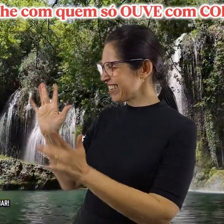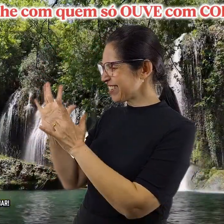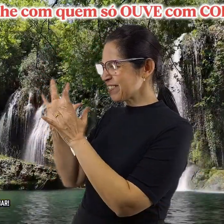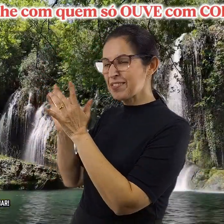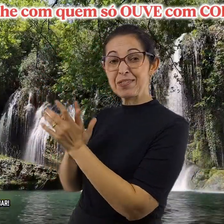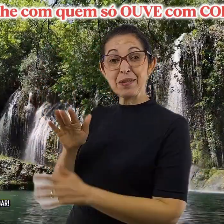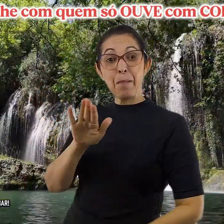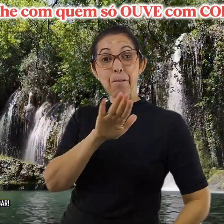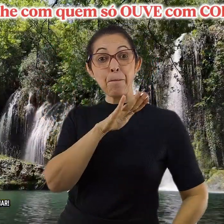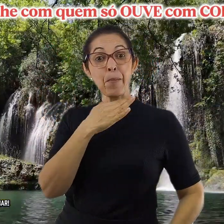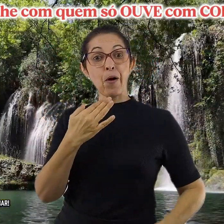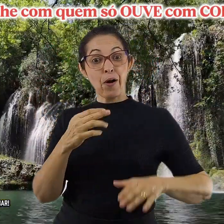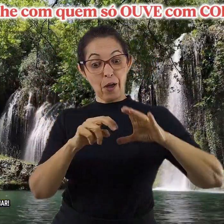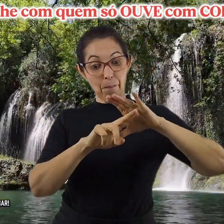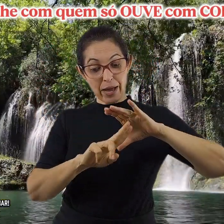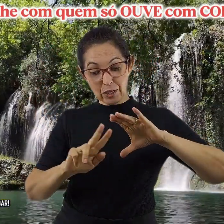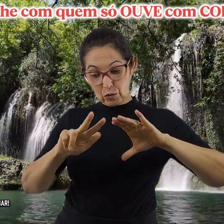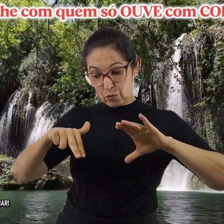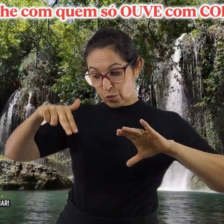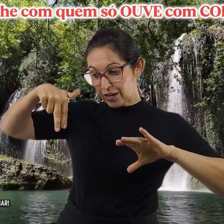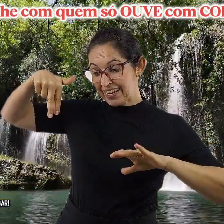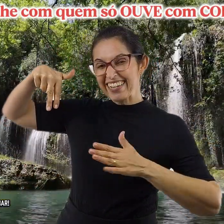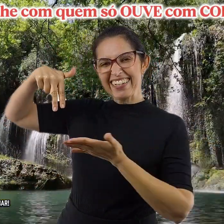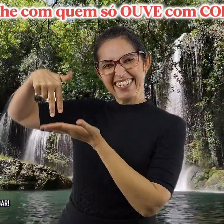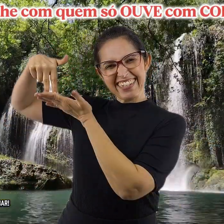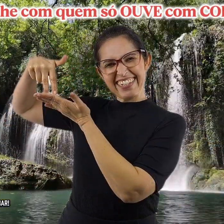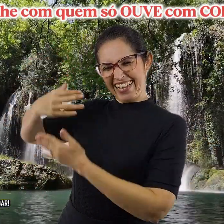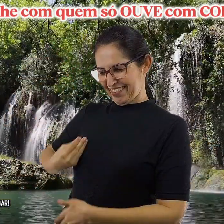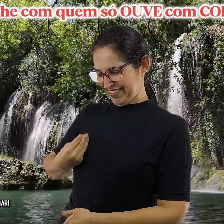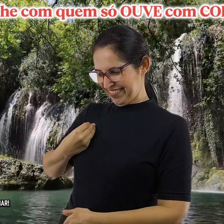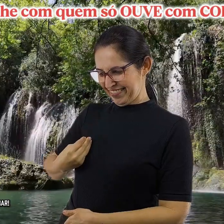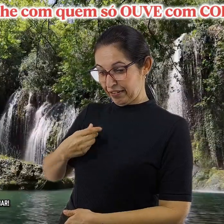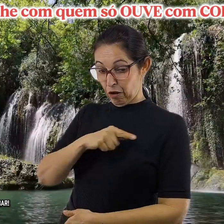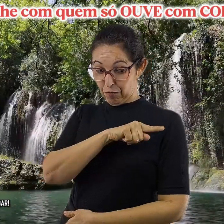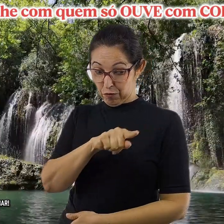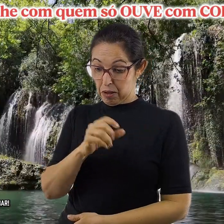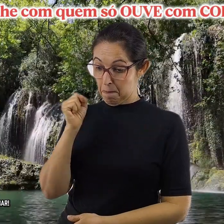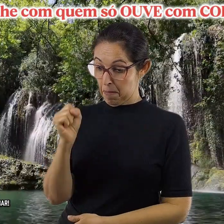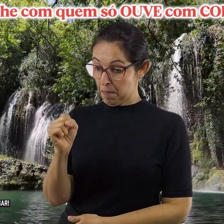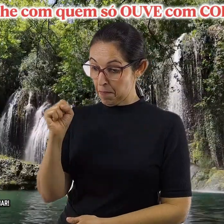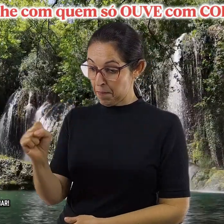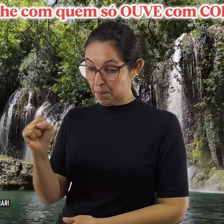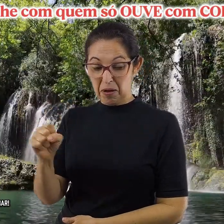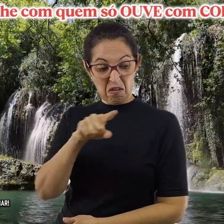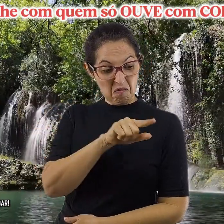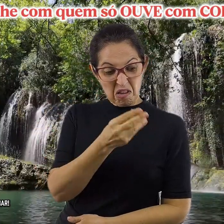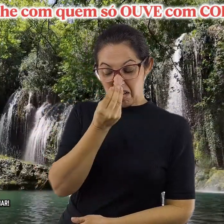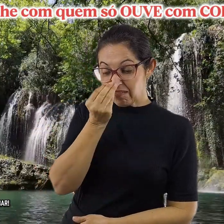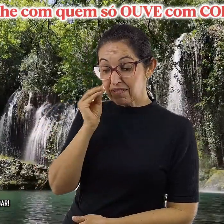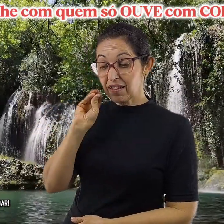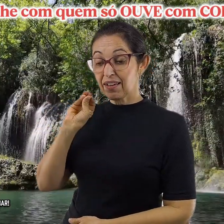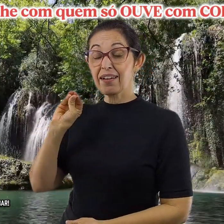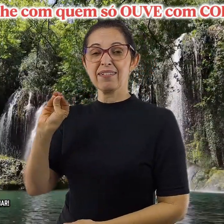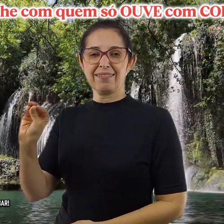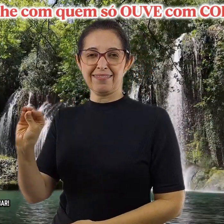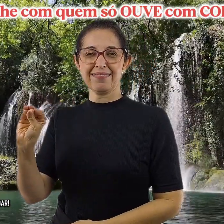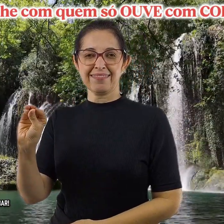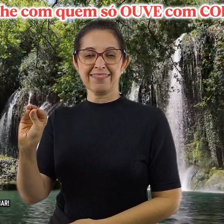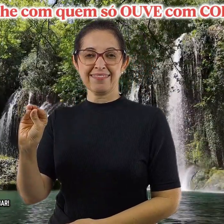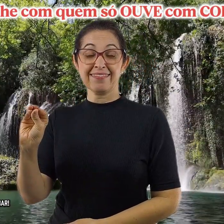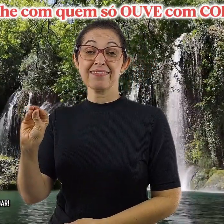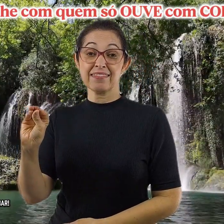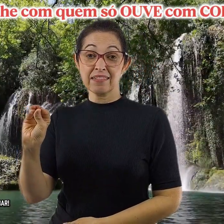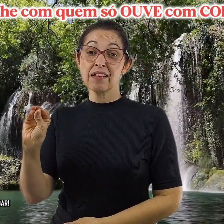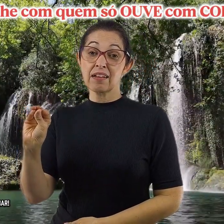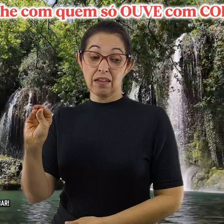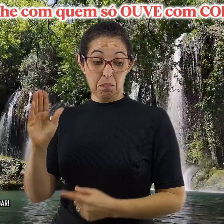ressuscitou, Ele está vivo, vocês o crucificaram. E é até interessante que Pedro diz assim: vós o negastes, né?